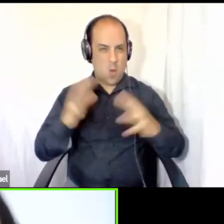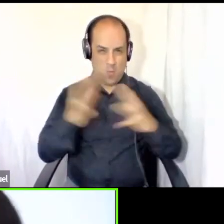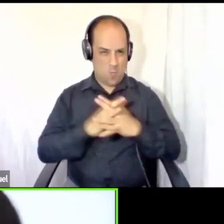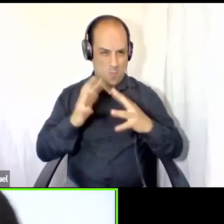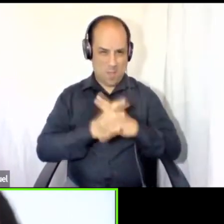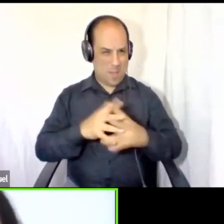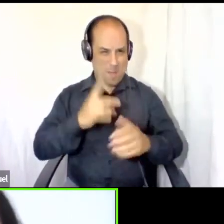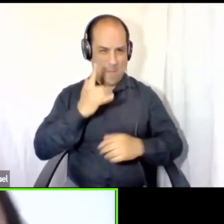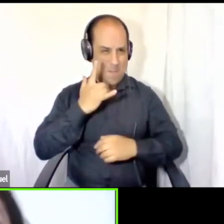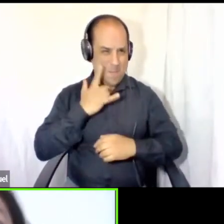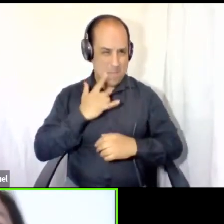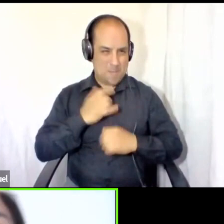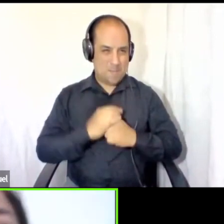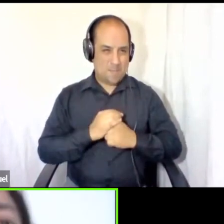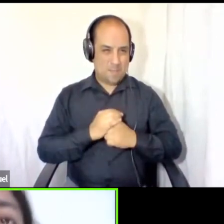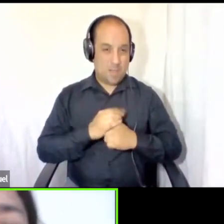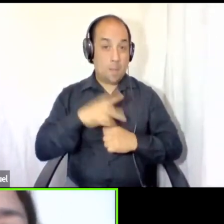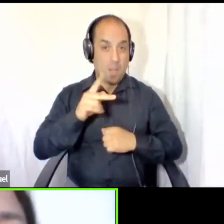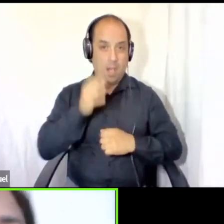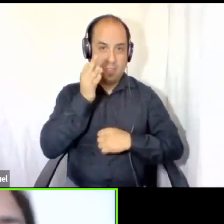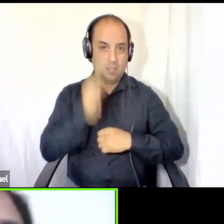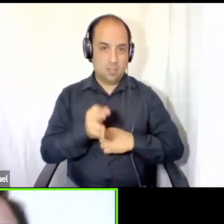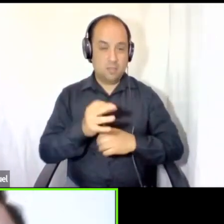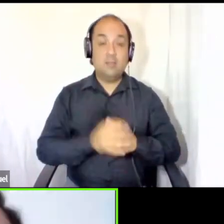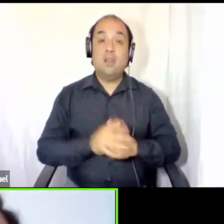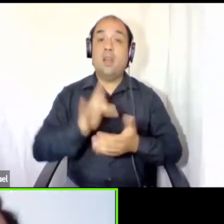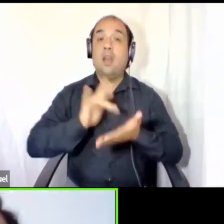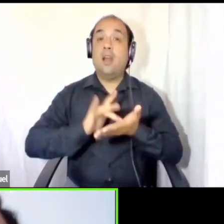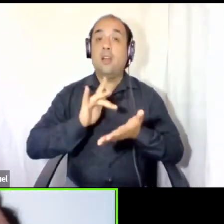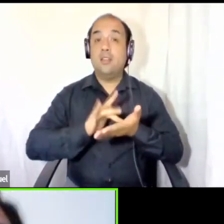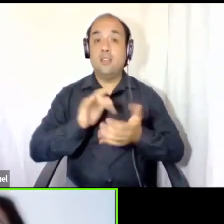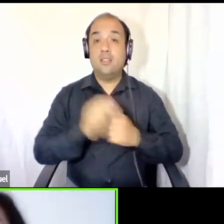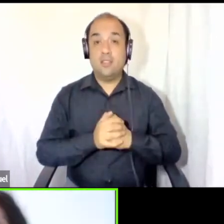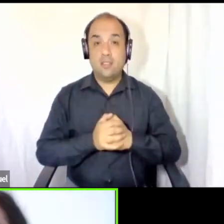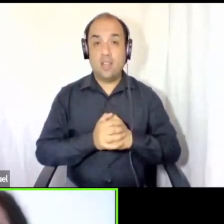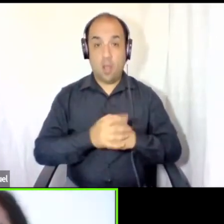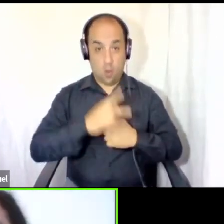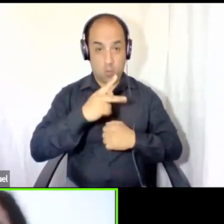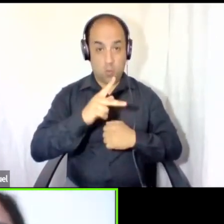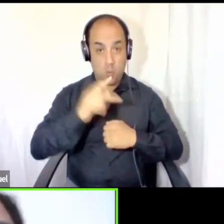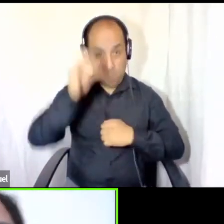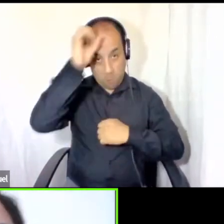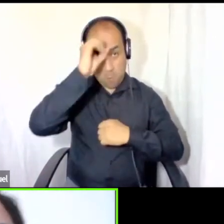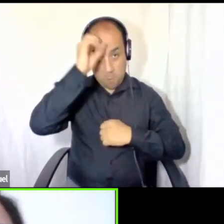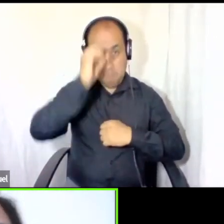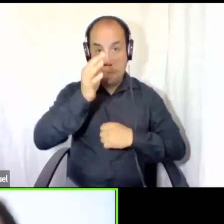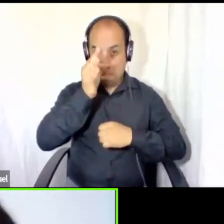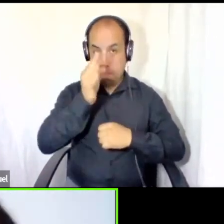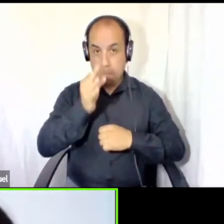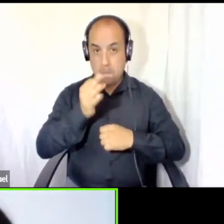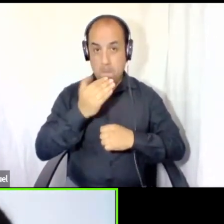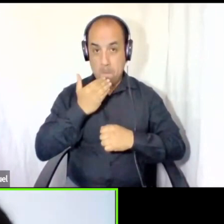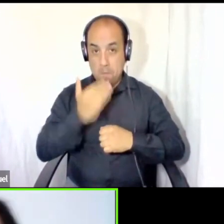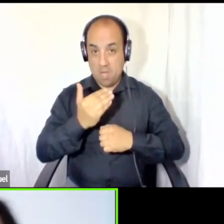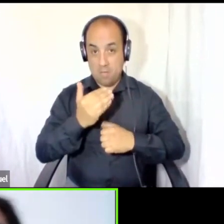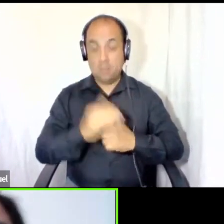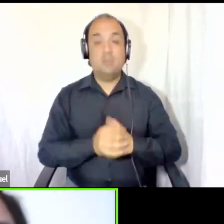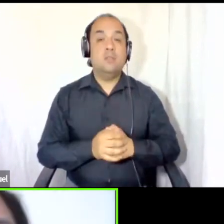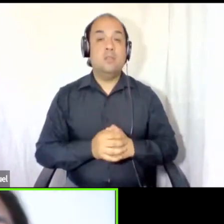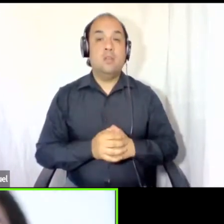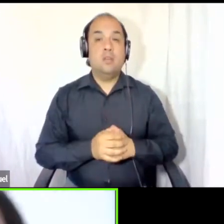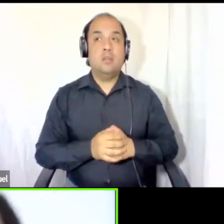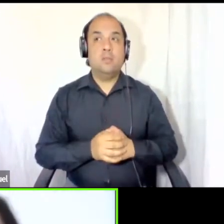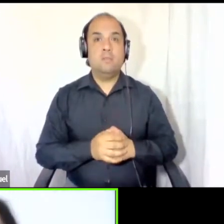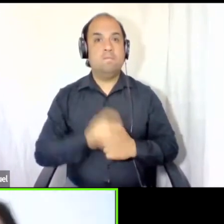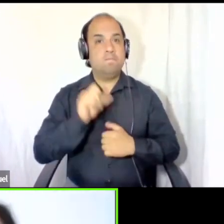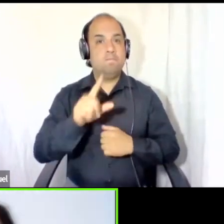pero lo tomo. Muchísimas gracias por tu atinada observación. Y bueno, también